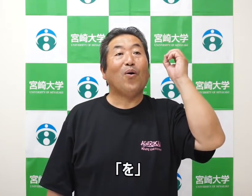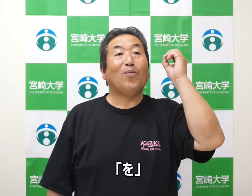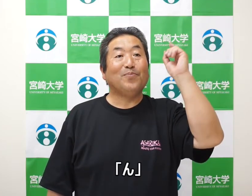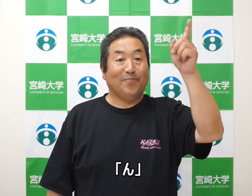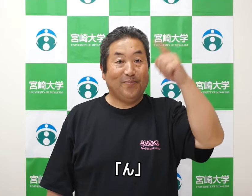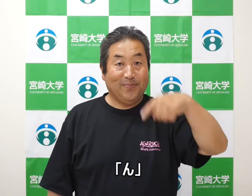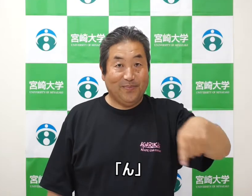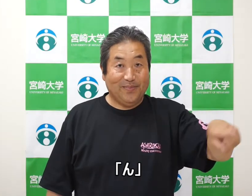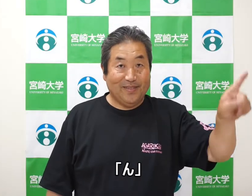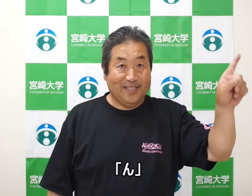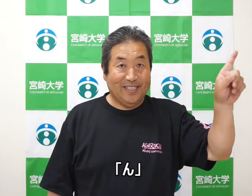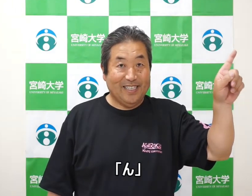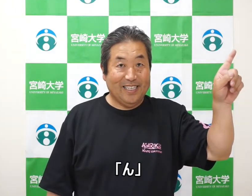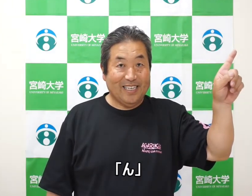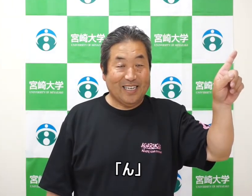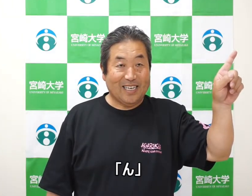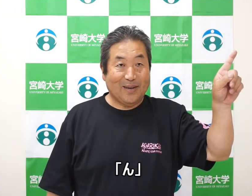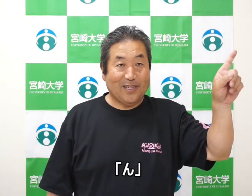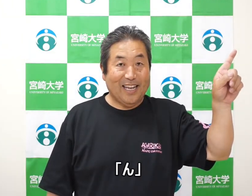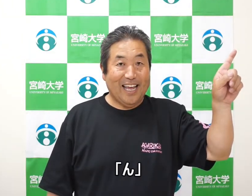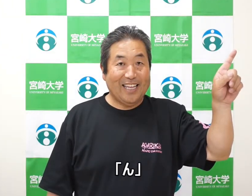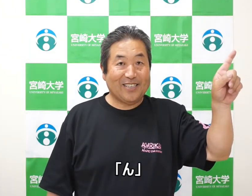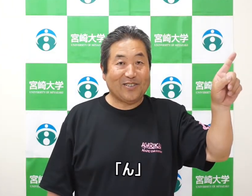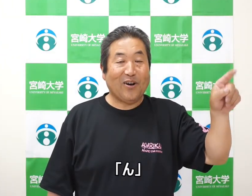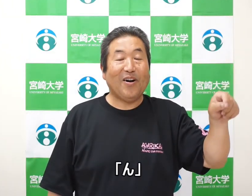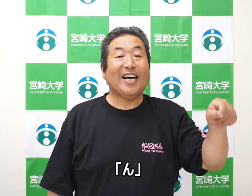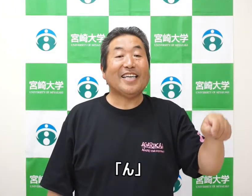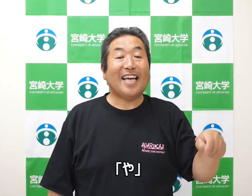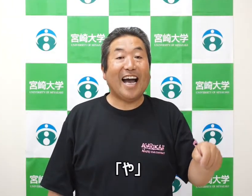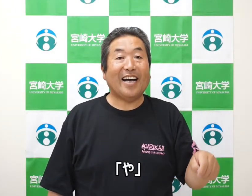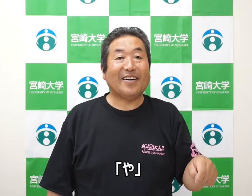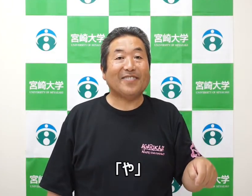うん。頑張ってね。次いくよ。や、